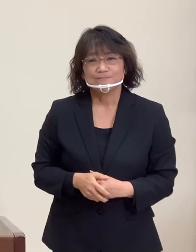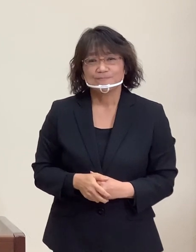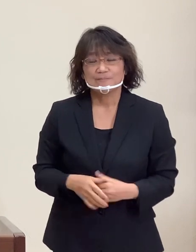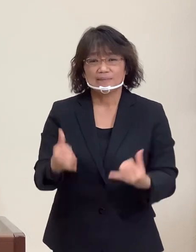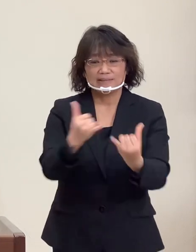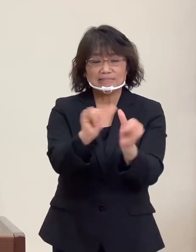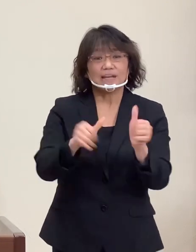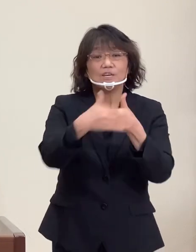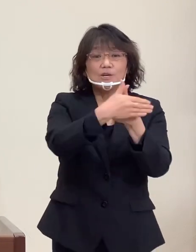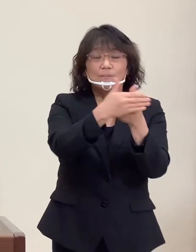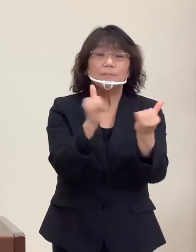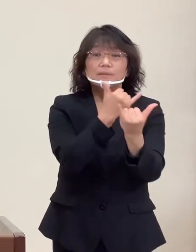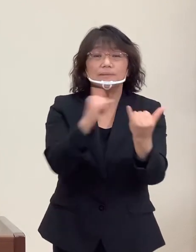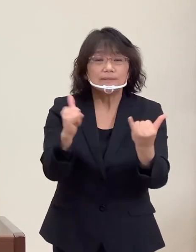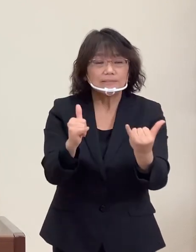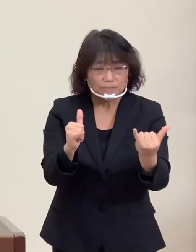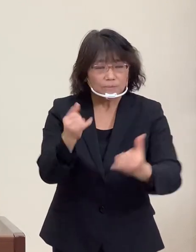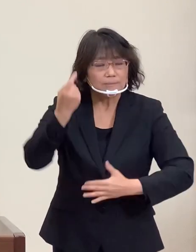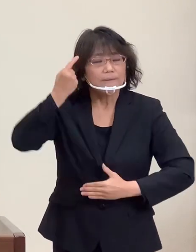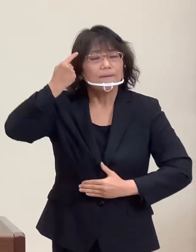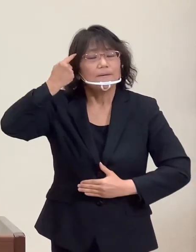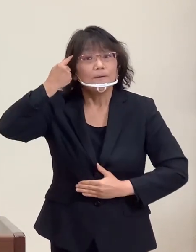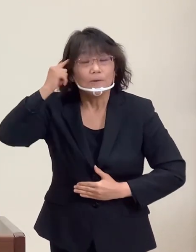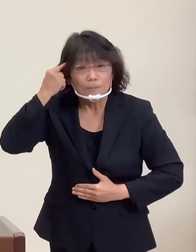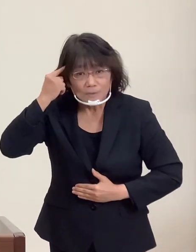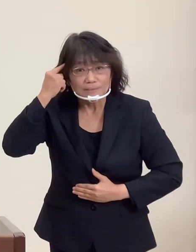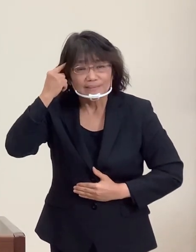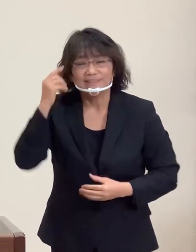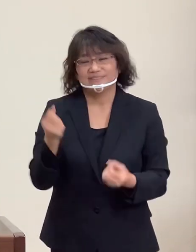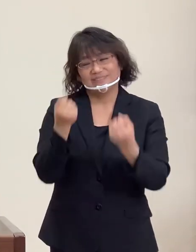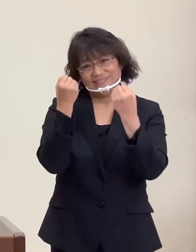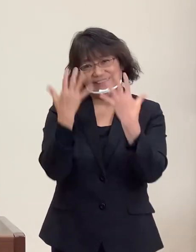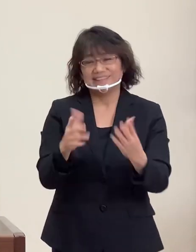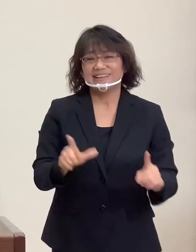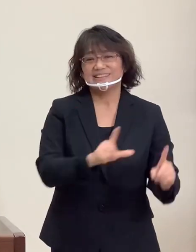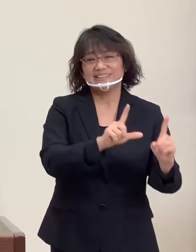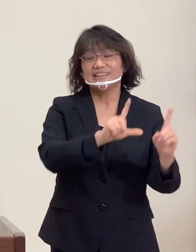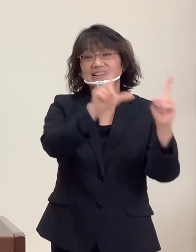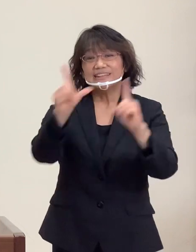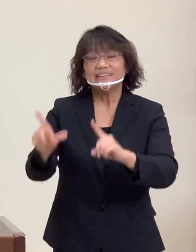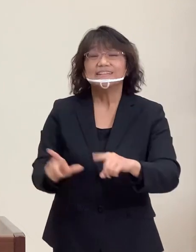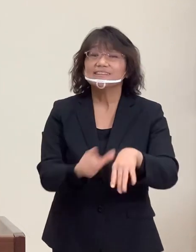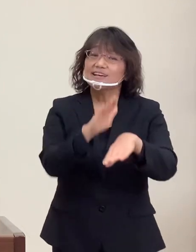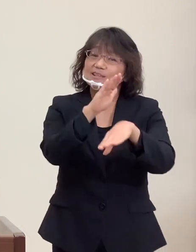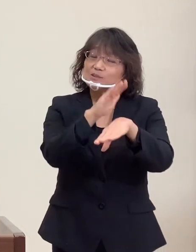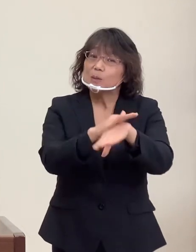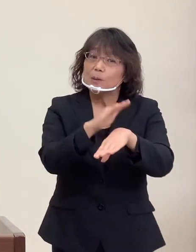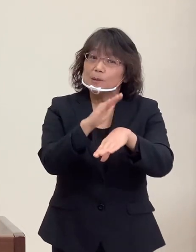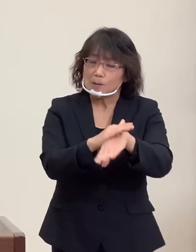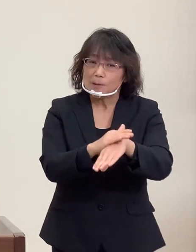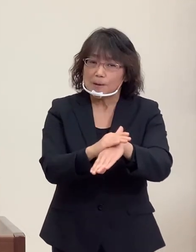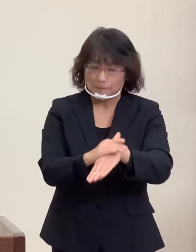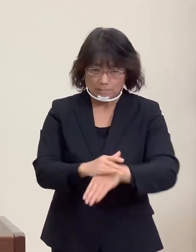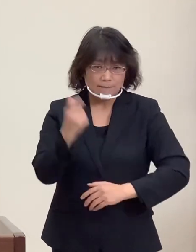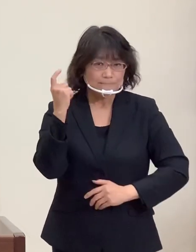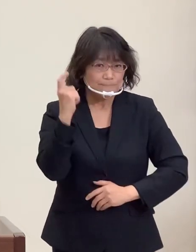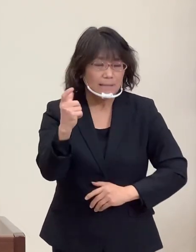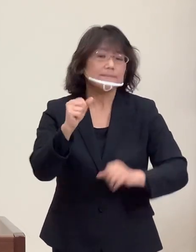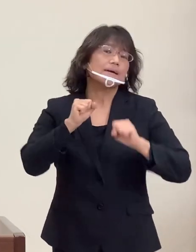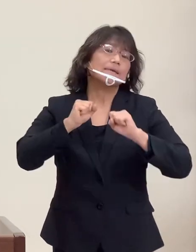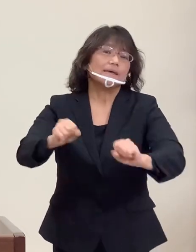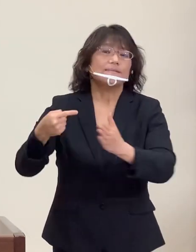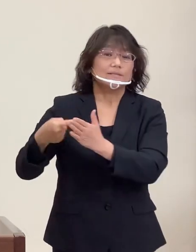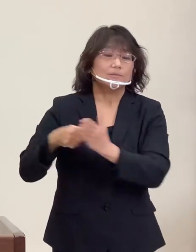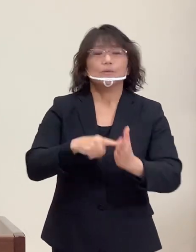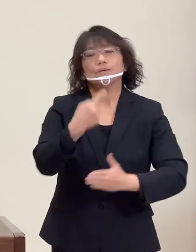ワーカーの皆様のことを思いつつ新しい生活様式ニューノーマルな生活に徹底をするように